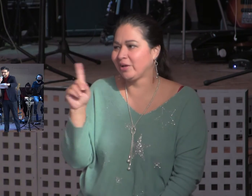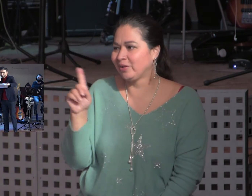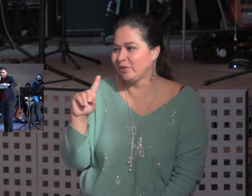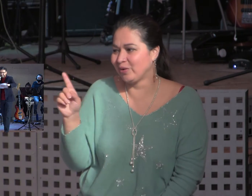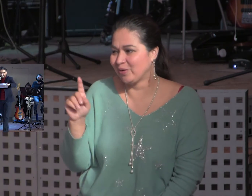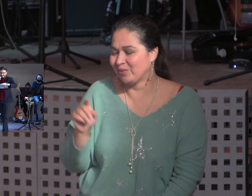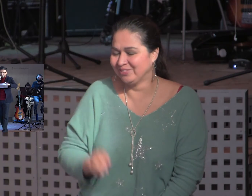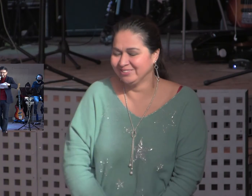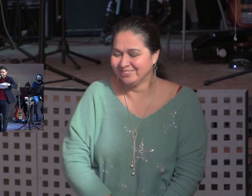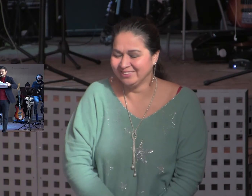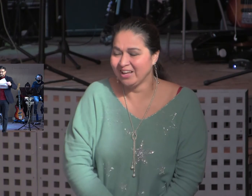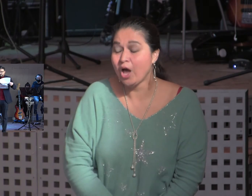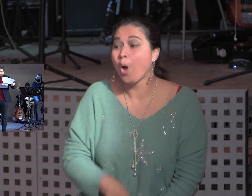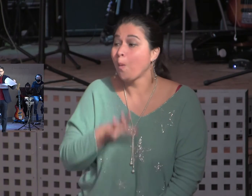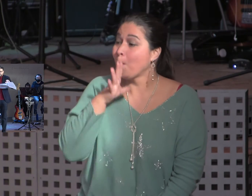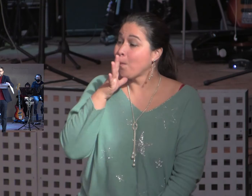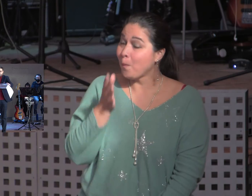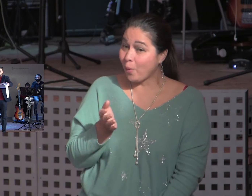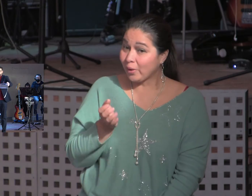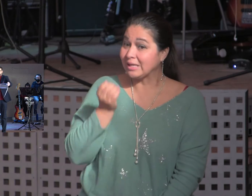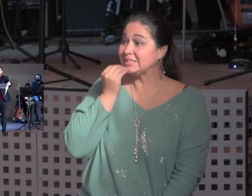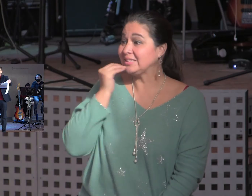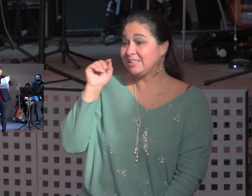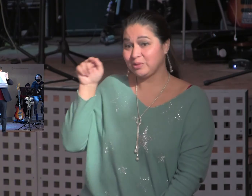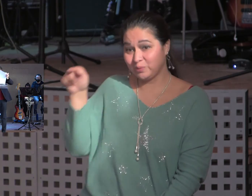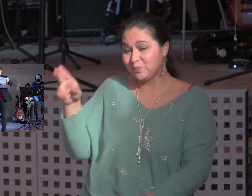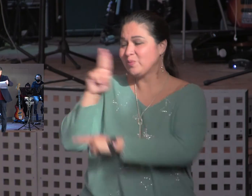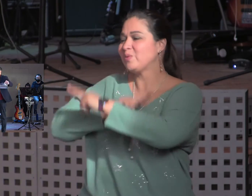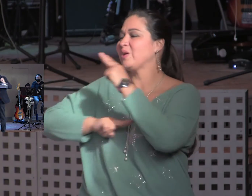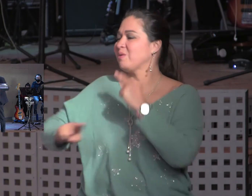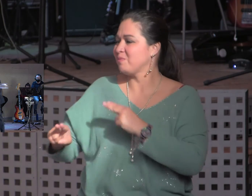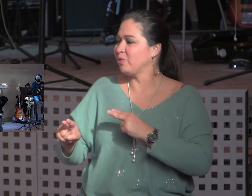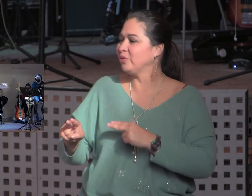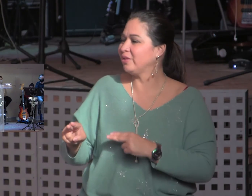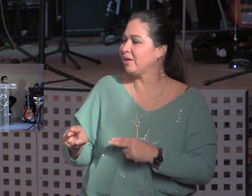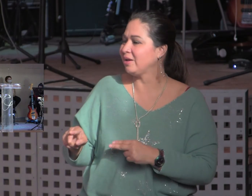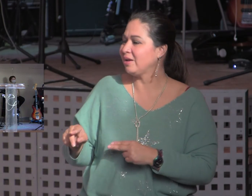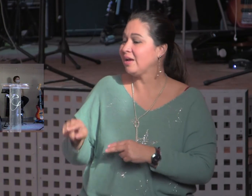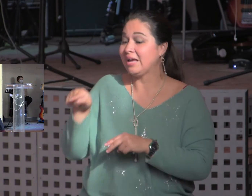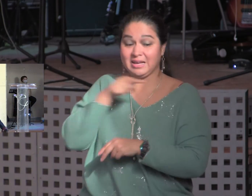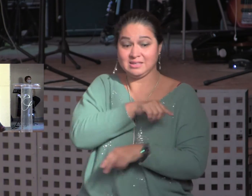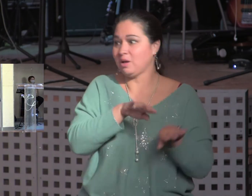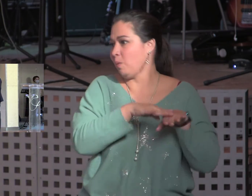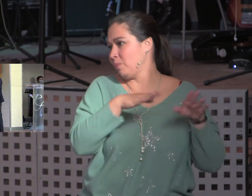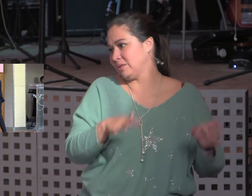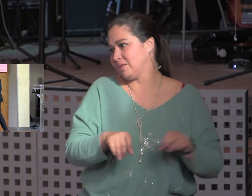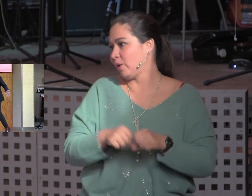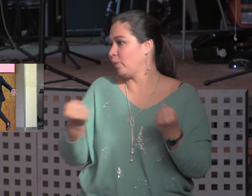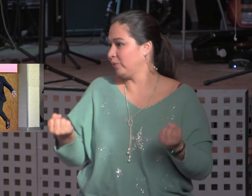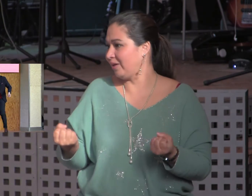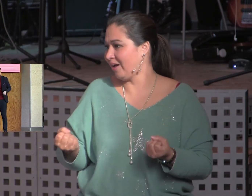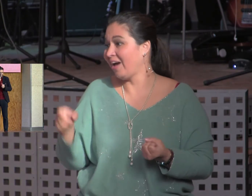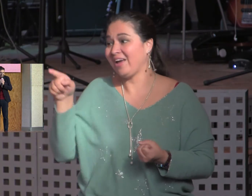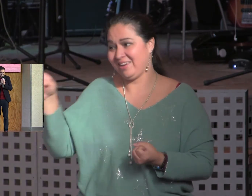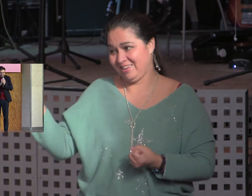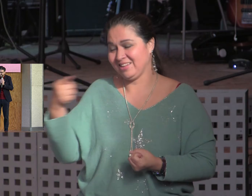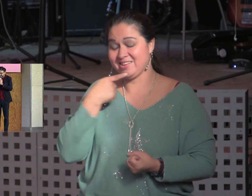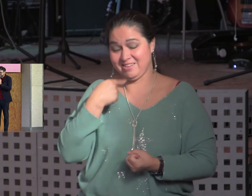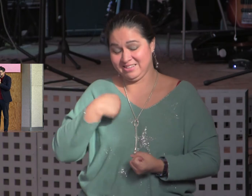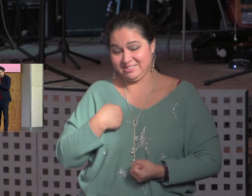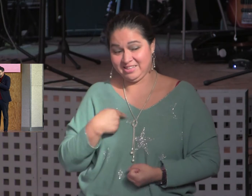Porque si contestas, está rota, te va a decir, pues, hijo de hombre, arréglala.